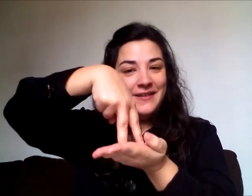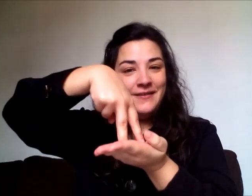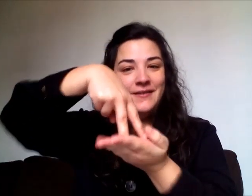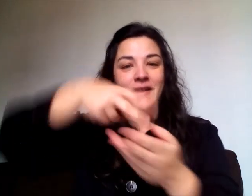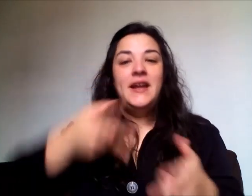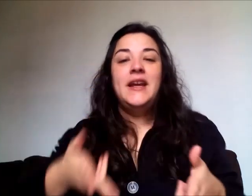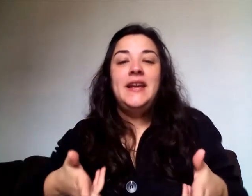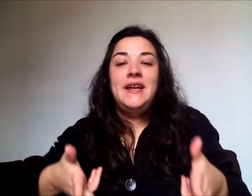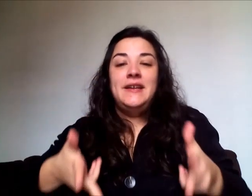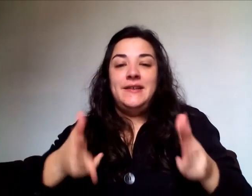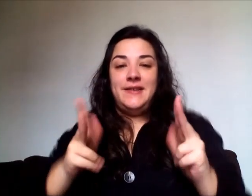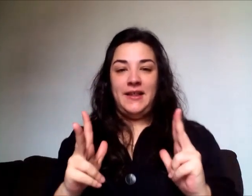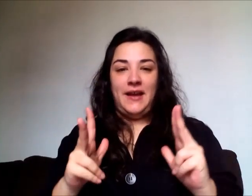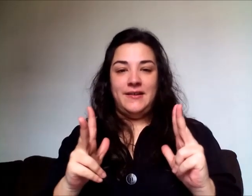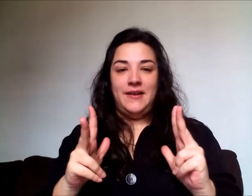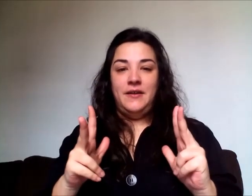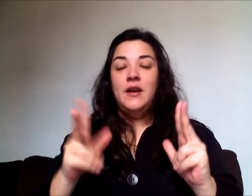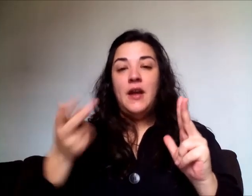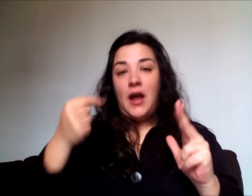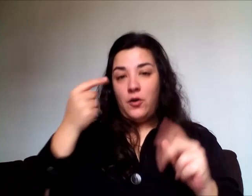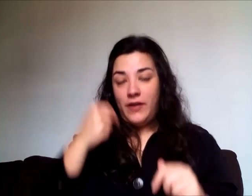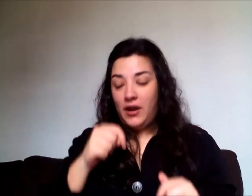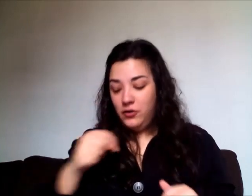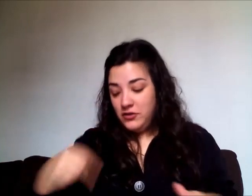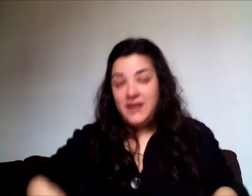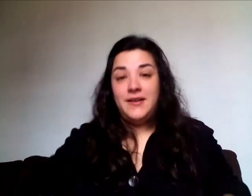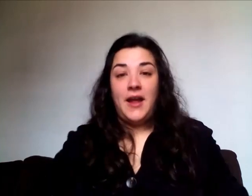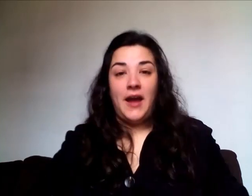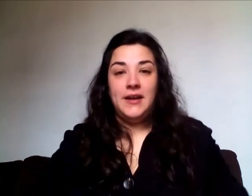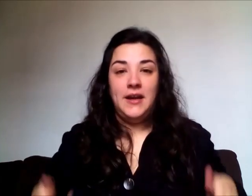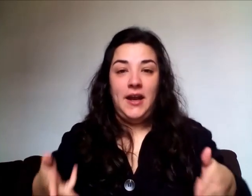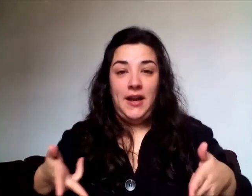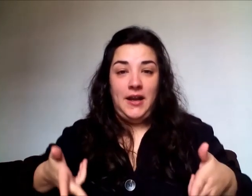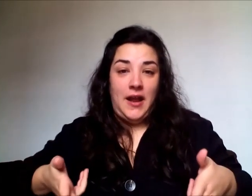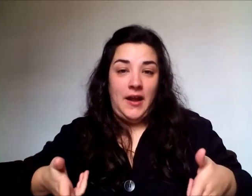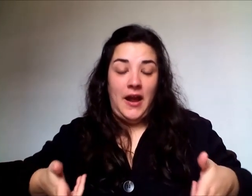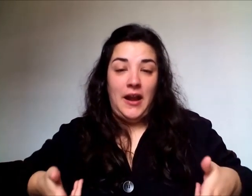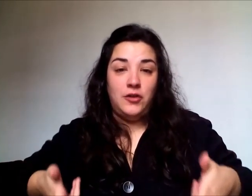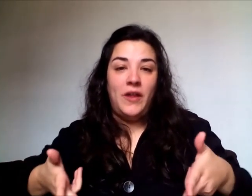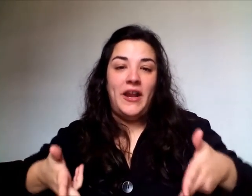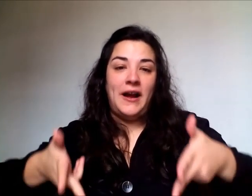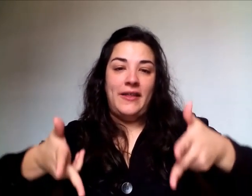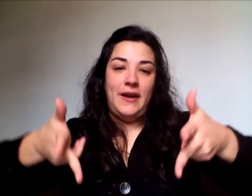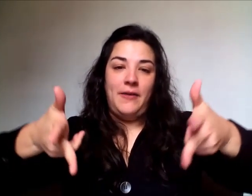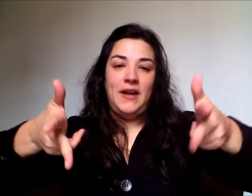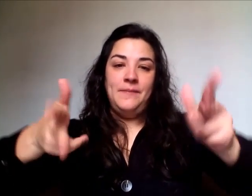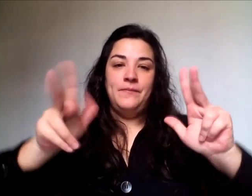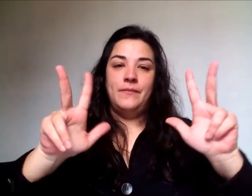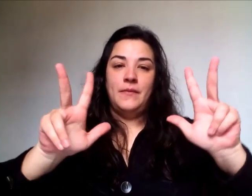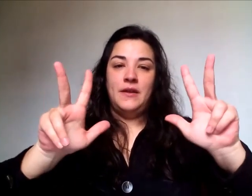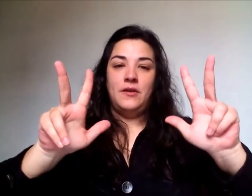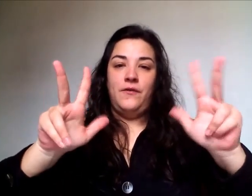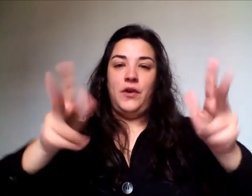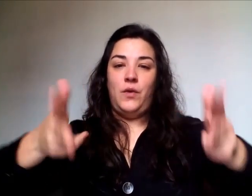Levantarse y sentarse. Acordaros que es aquí a la altura de la cadera, ¿vale?